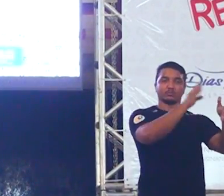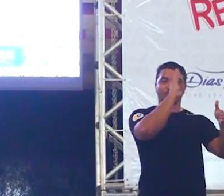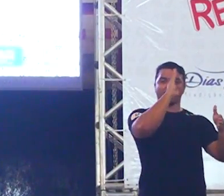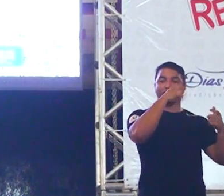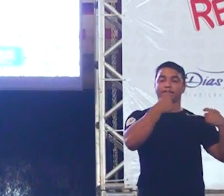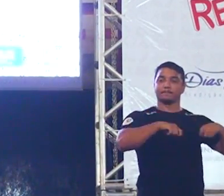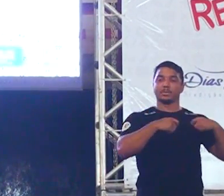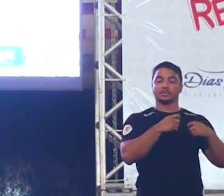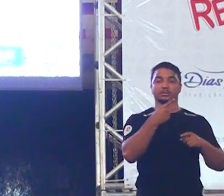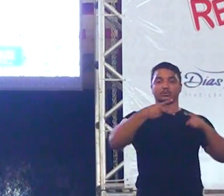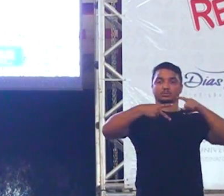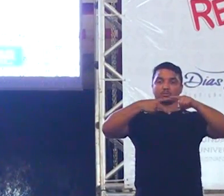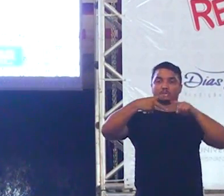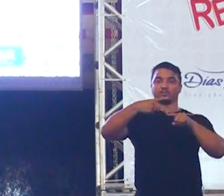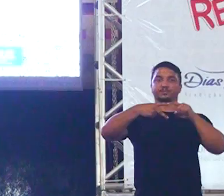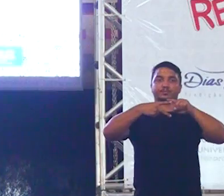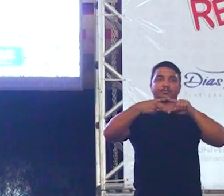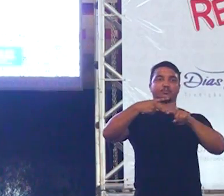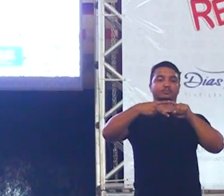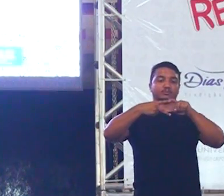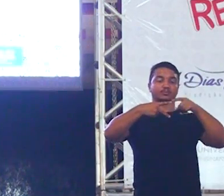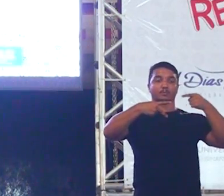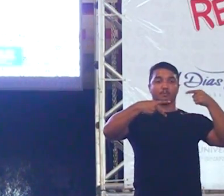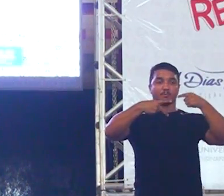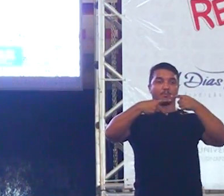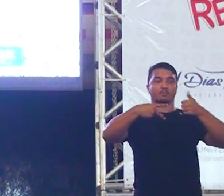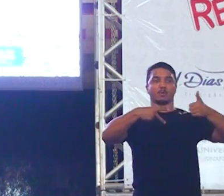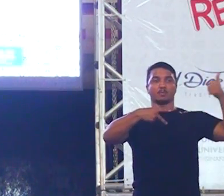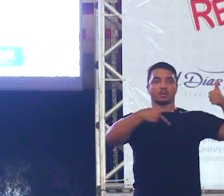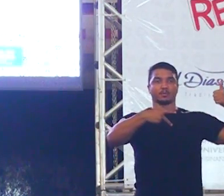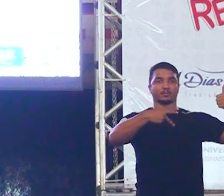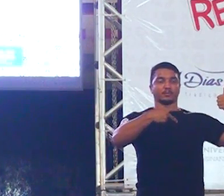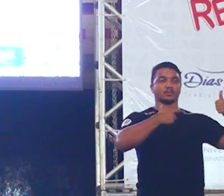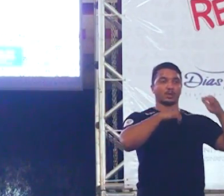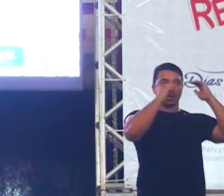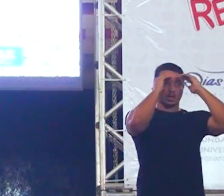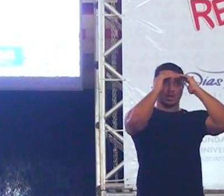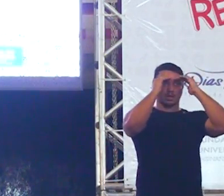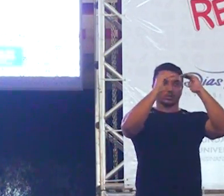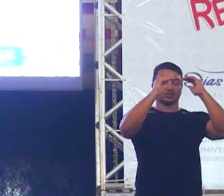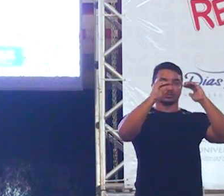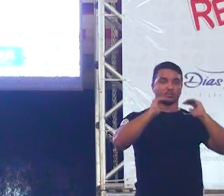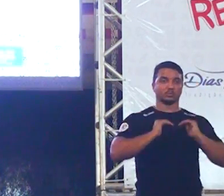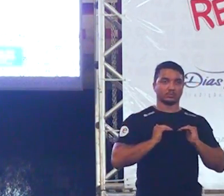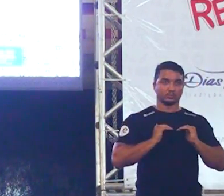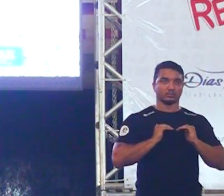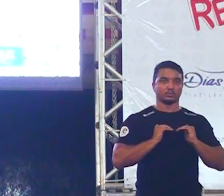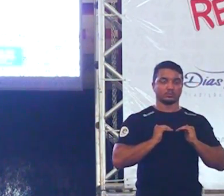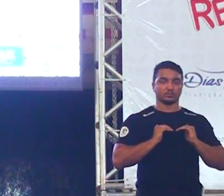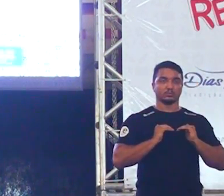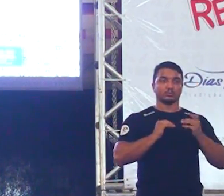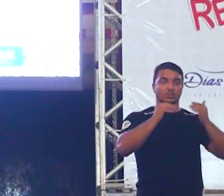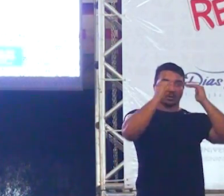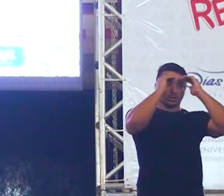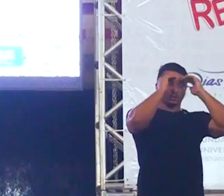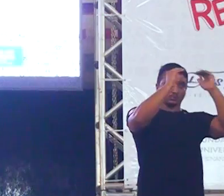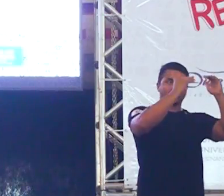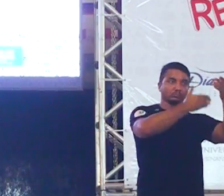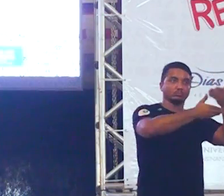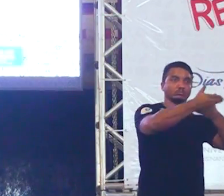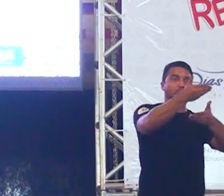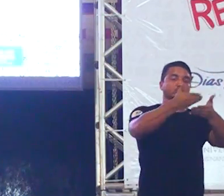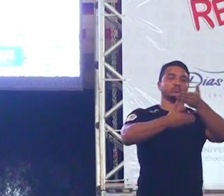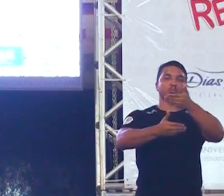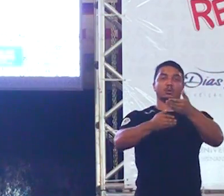sempre pautar duas coisas. Primeiro, respeito a si, respeito aos